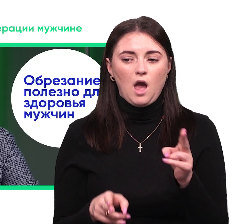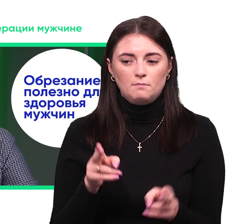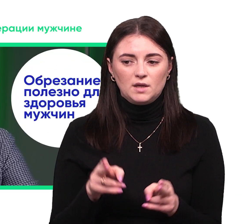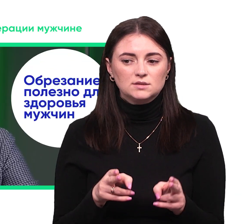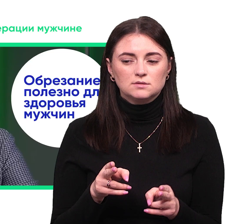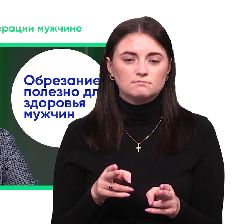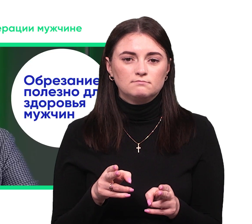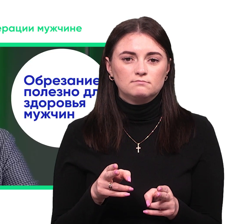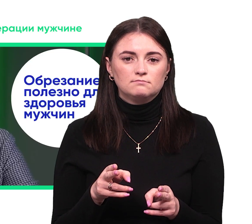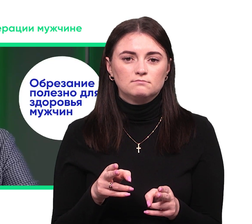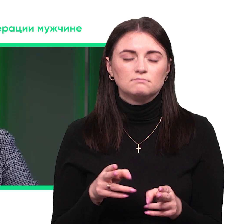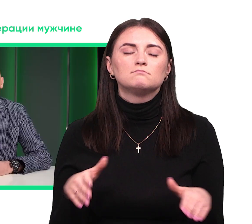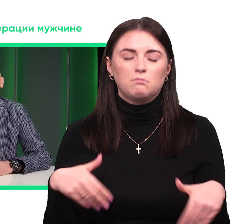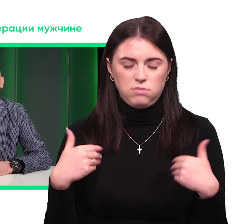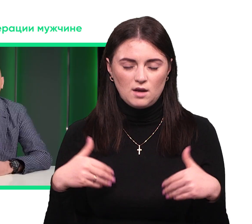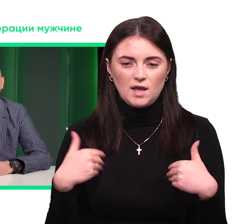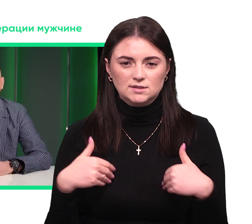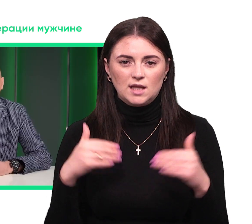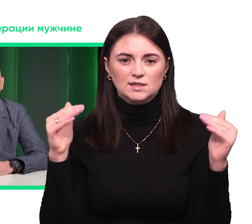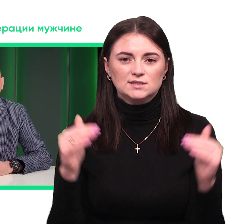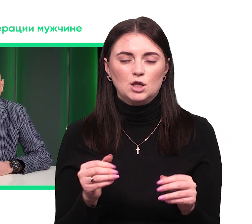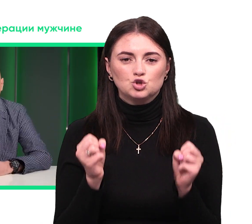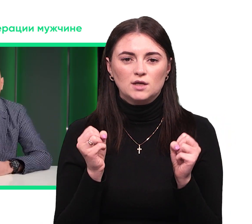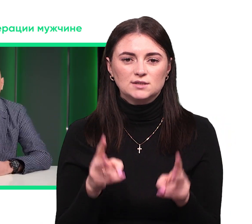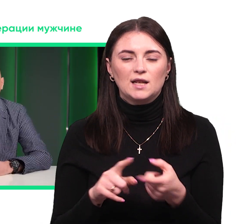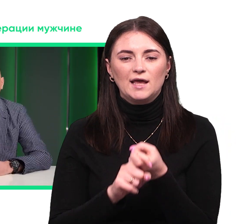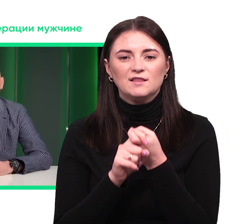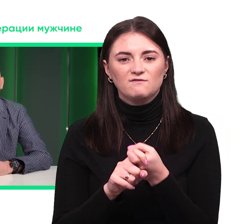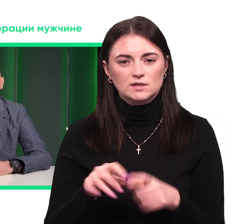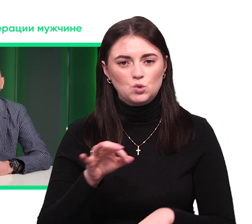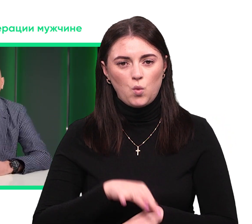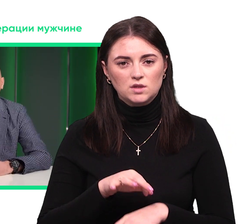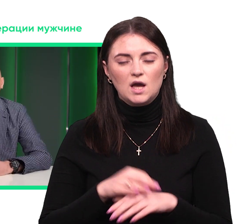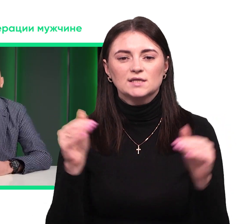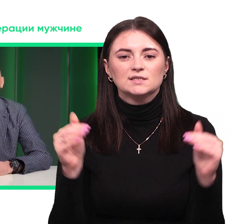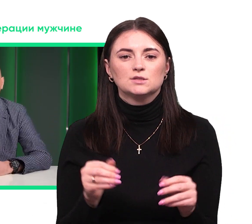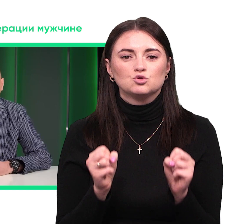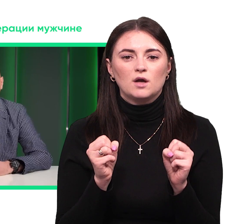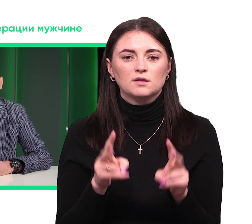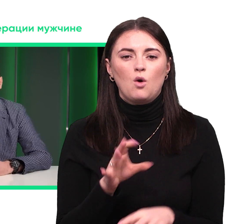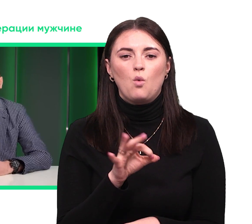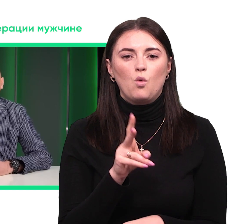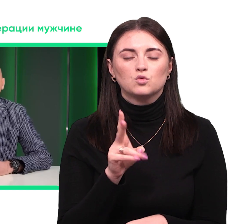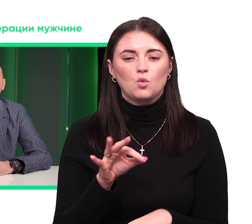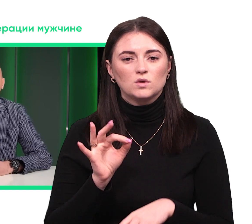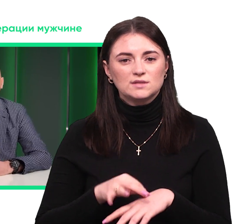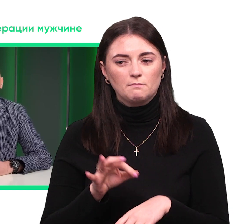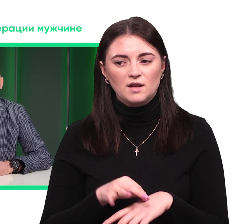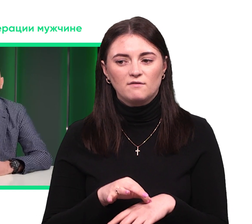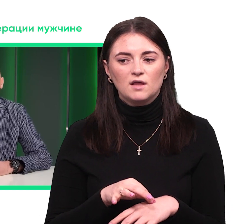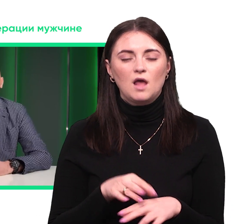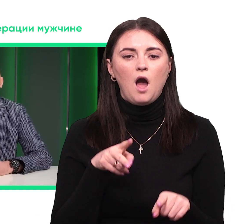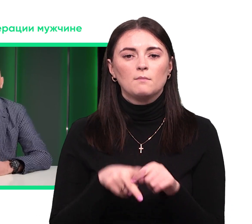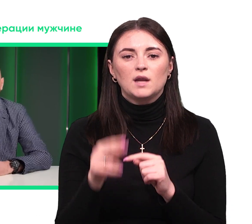она, безусловно, полезна. Снижается риск инфекционных заболеваний, снижается риск онкологических заболеваний.